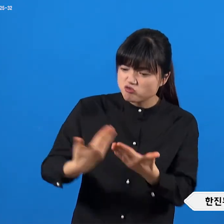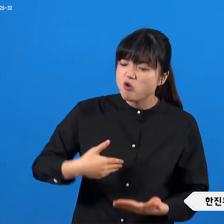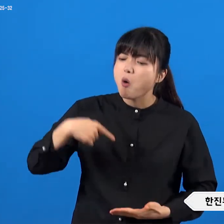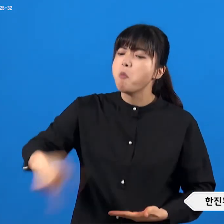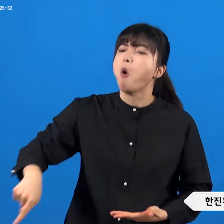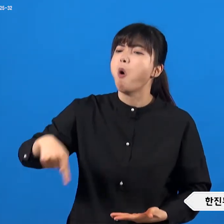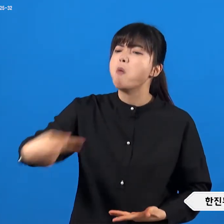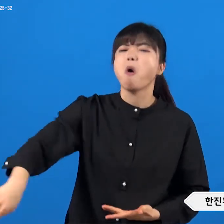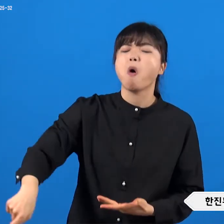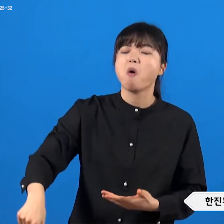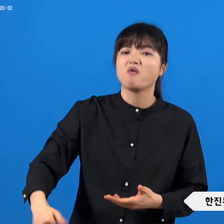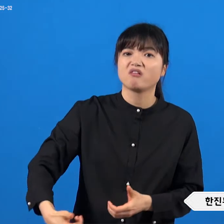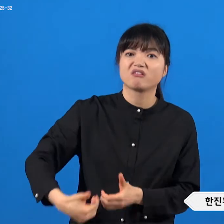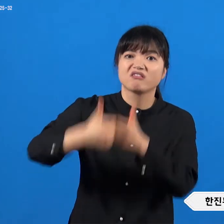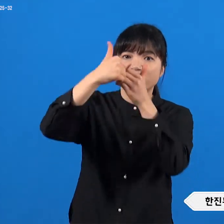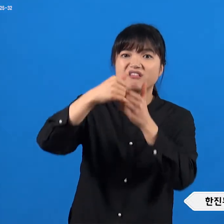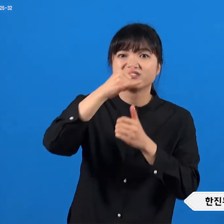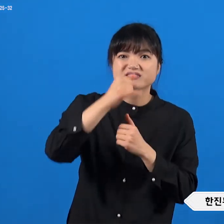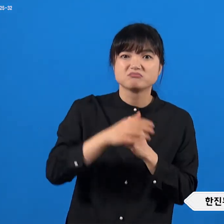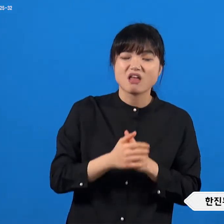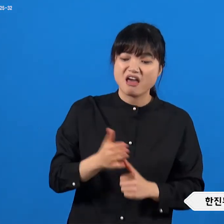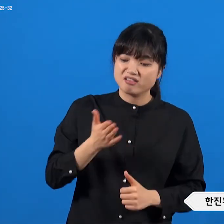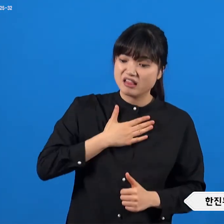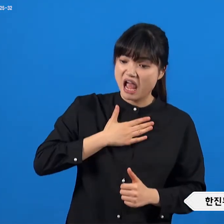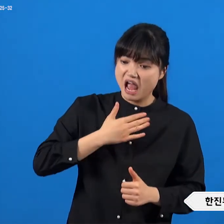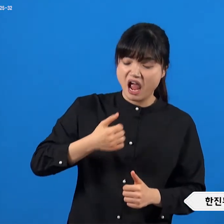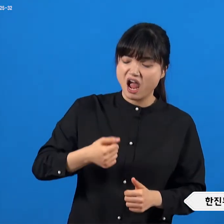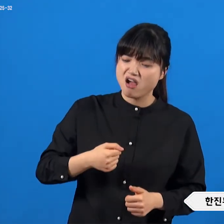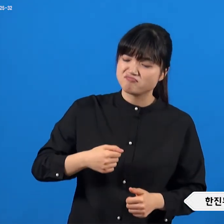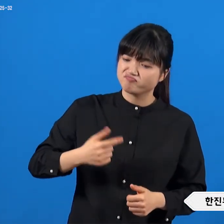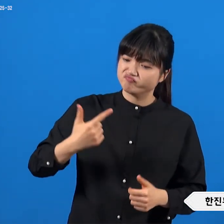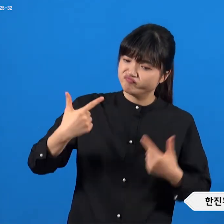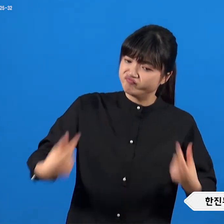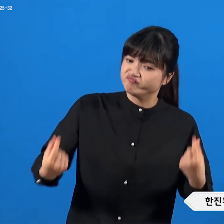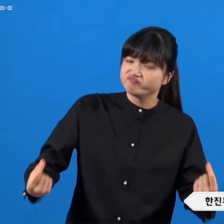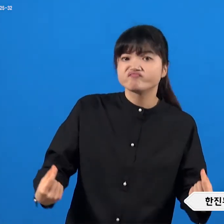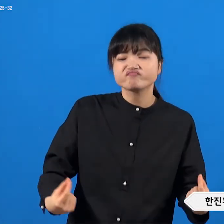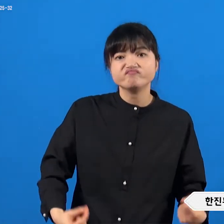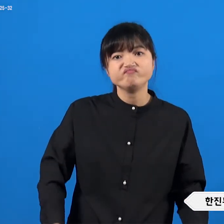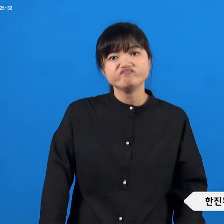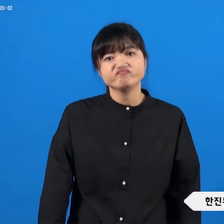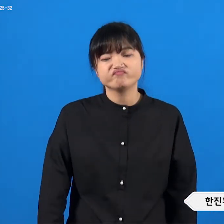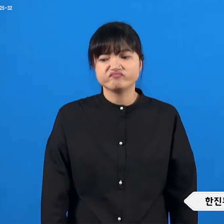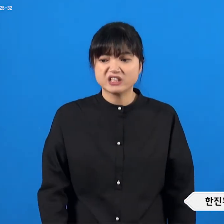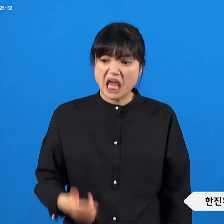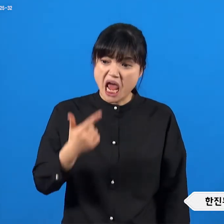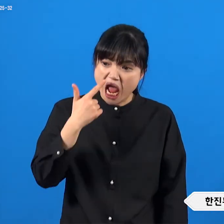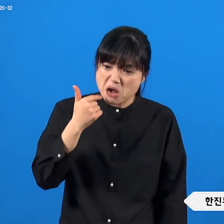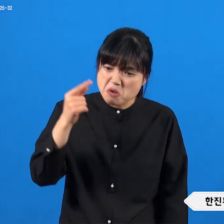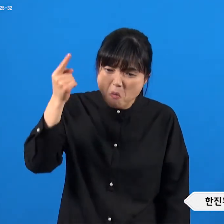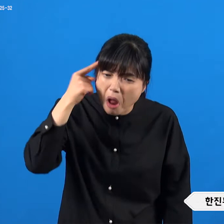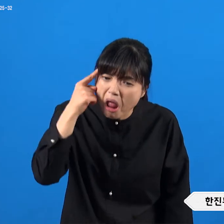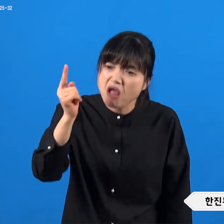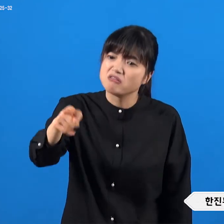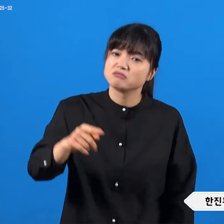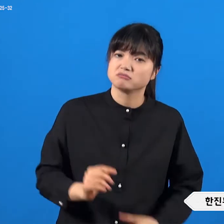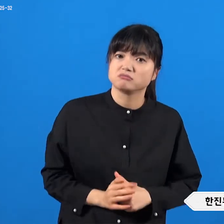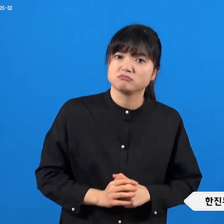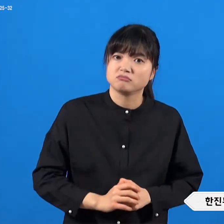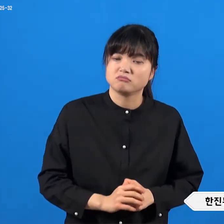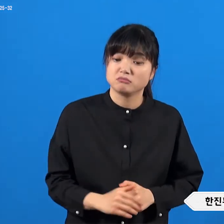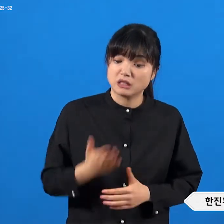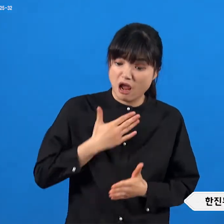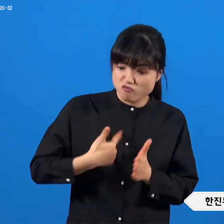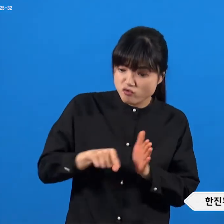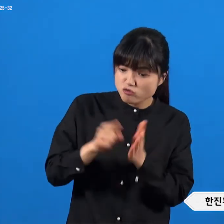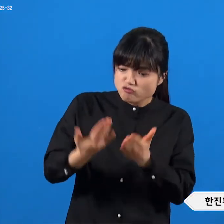있냐? 이 말이죠. 세상에 나 같은 아들이 어디 있다고? 아버지는 그것도 모르고 그동안 나에게 해준